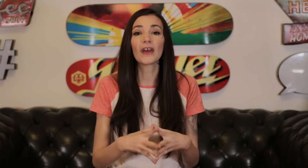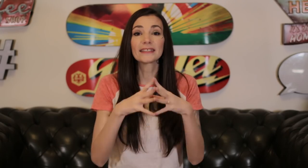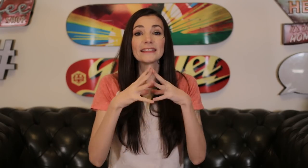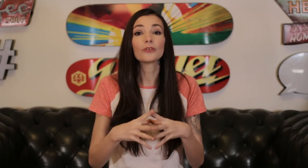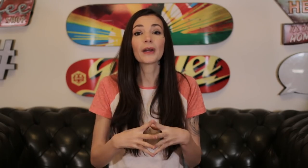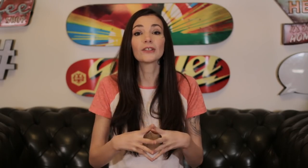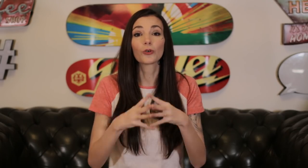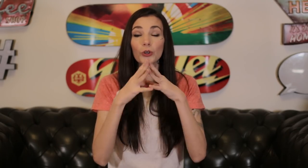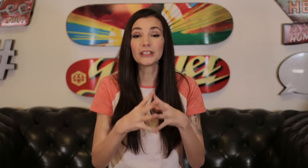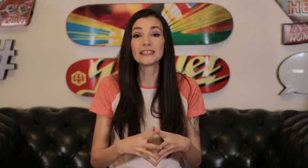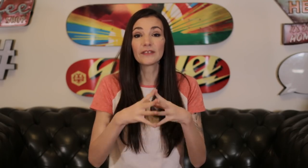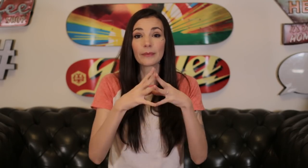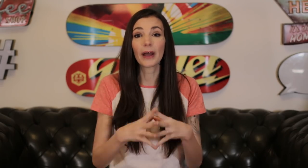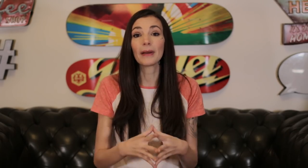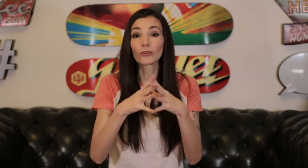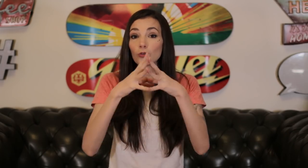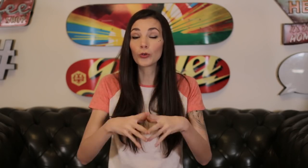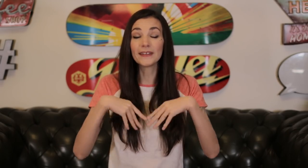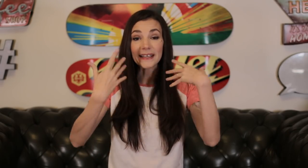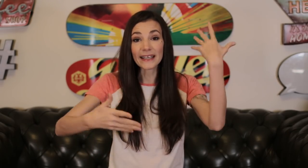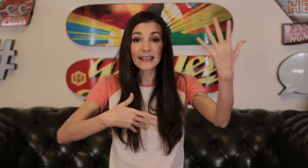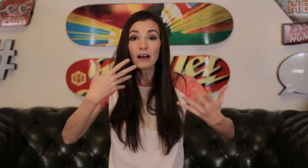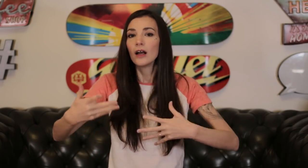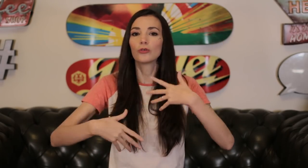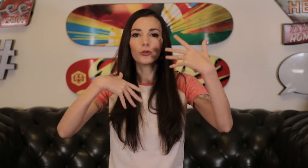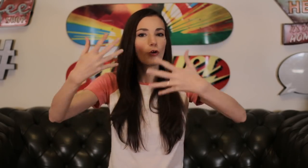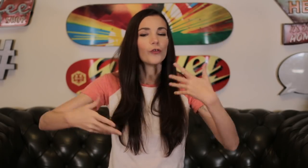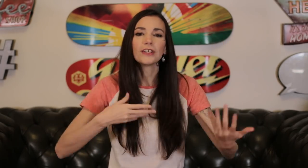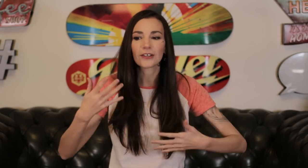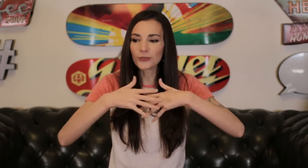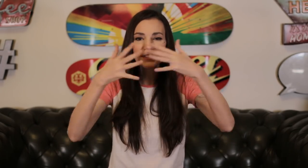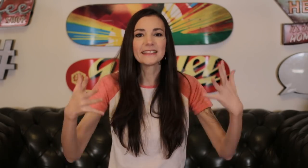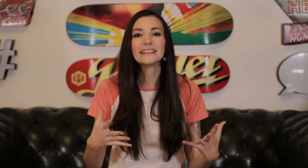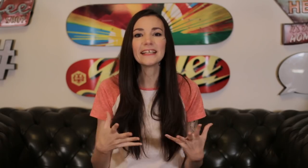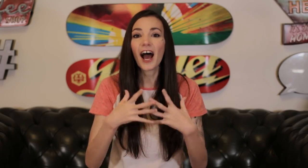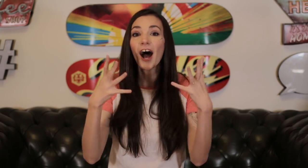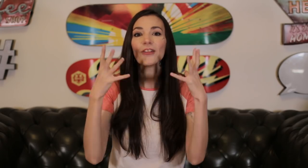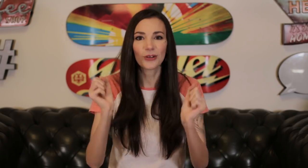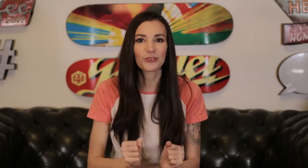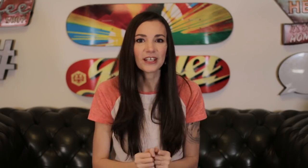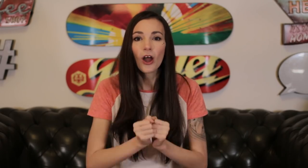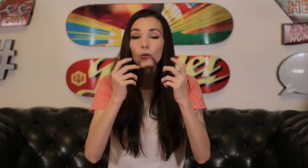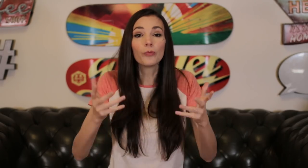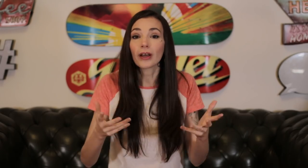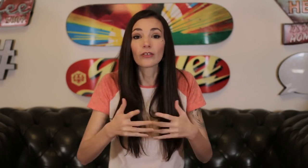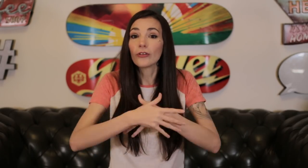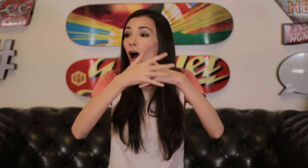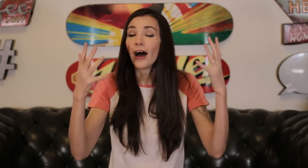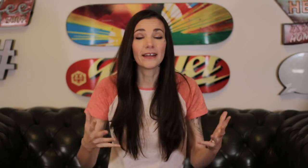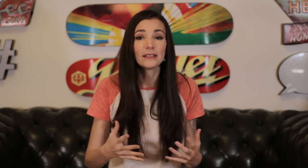c'est des opérations cognitives qui permettent de décrire, de devenir, de dessiner un objet, une personne, un